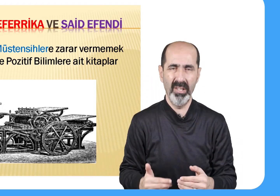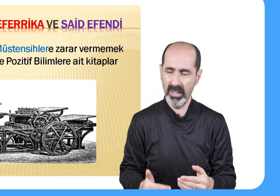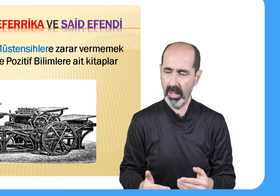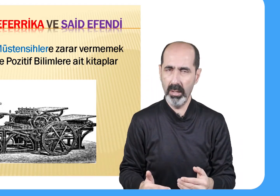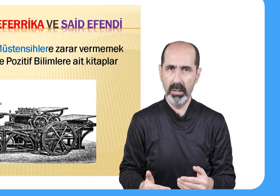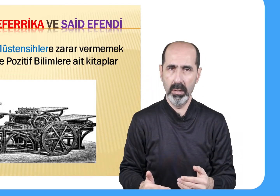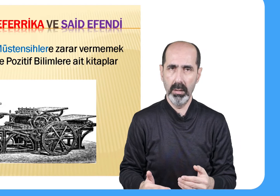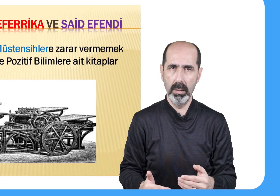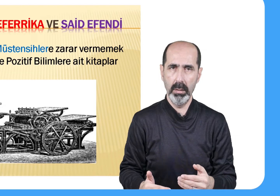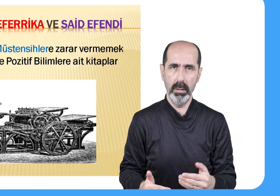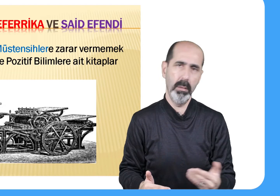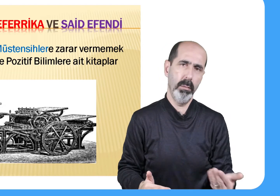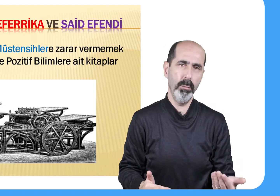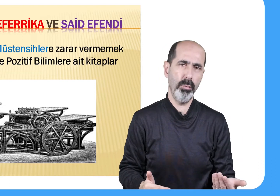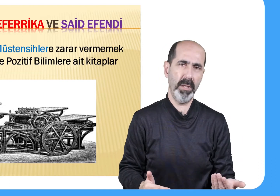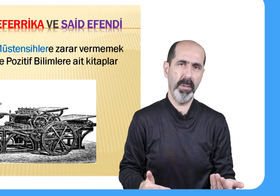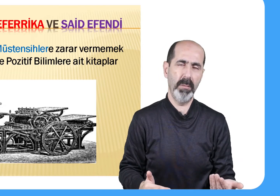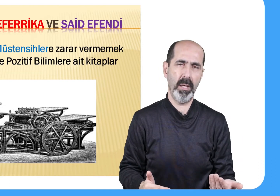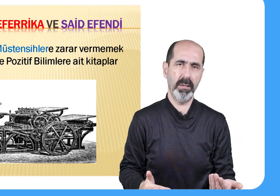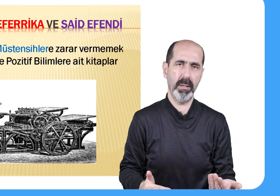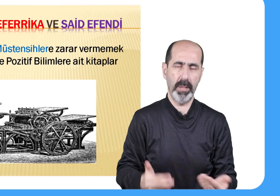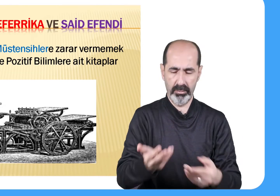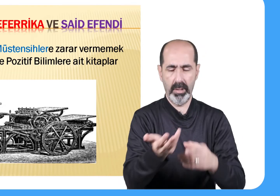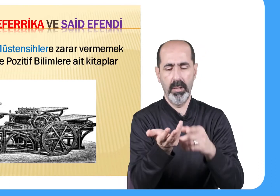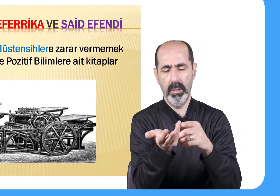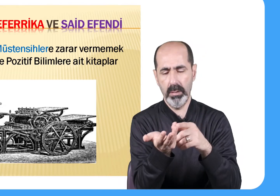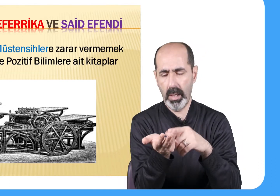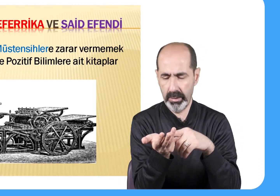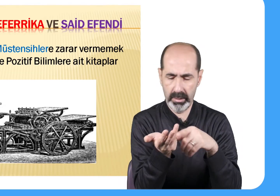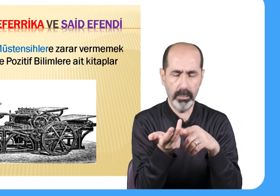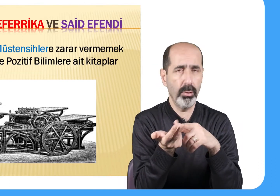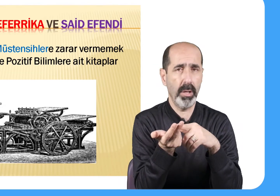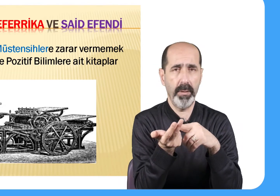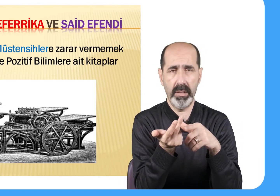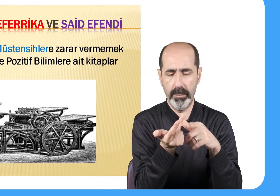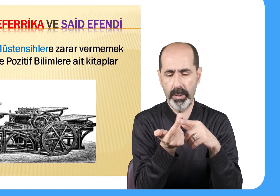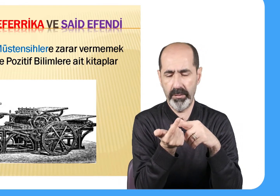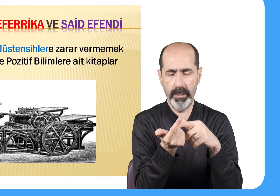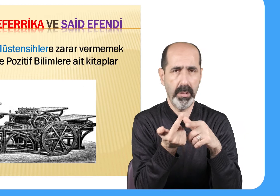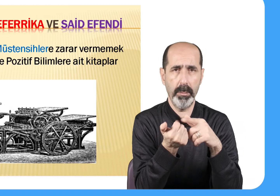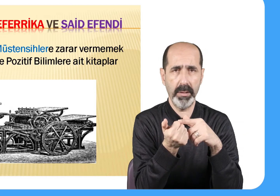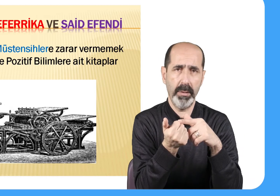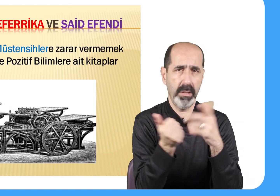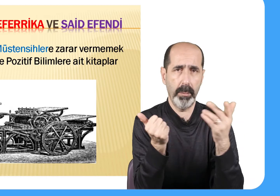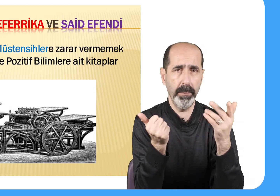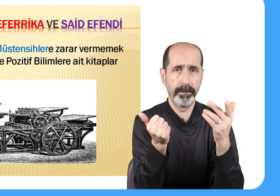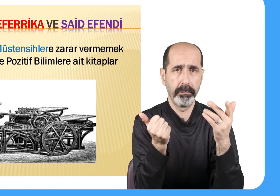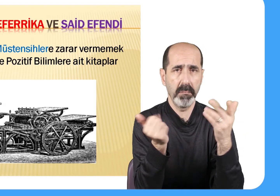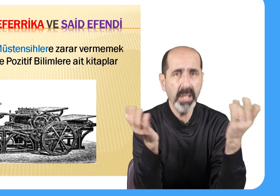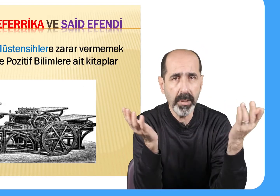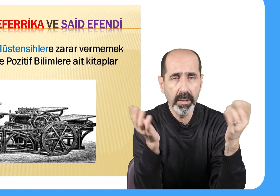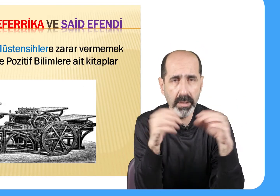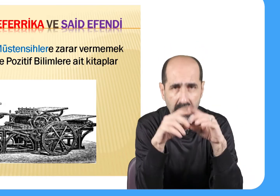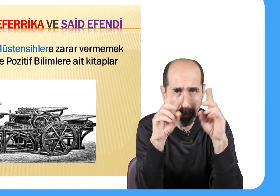hariç ya ve müspet ilimlere ait kitaplar işte tarih kitabı coğrafya kitabı felsefe kitabı matematik kitabı